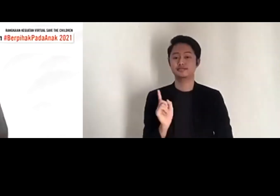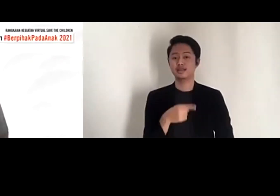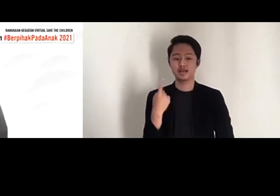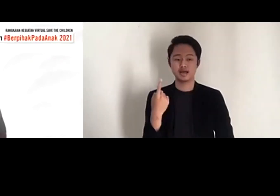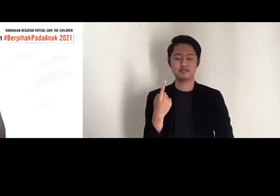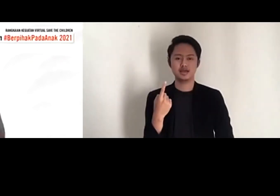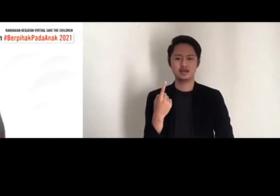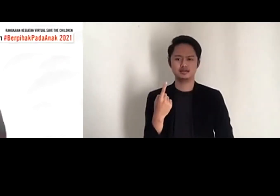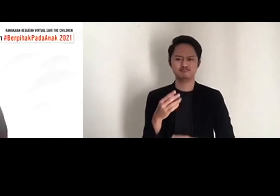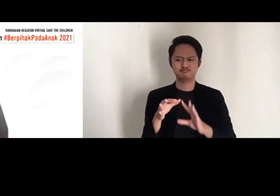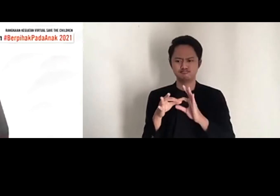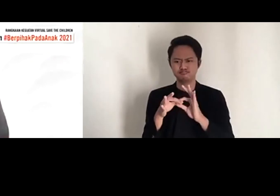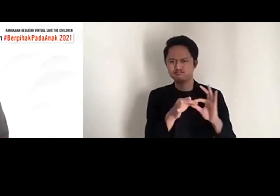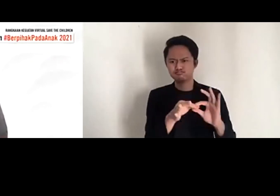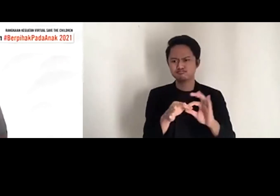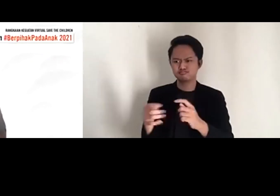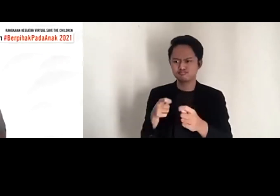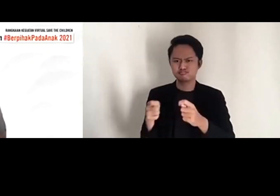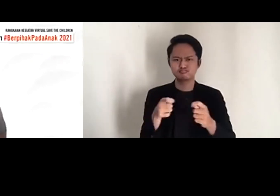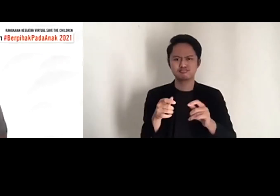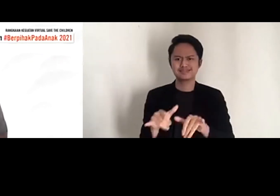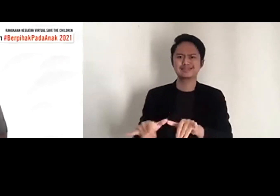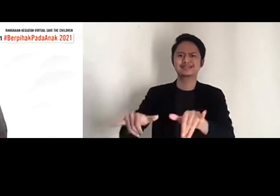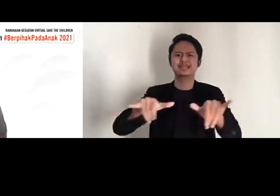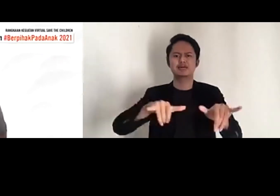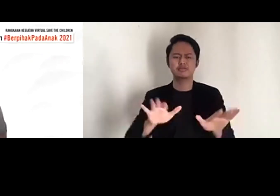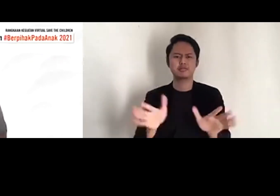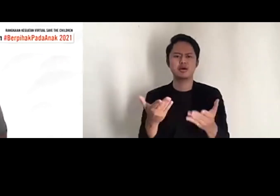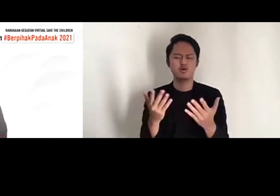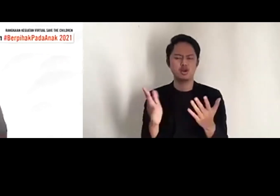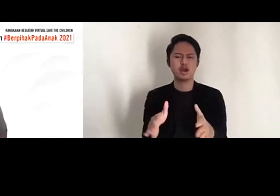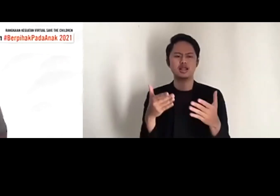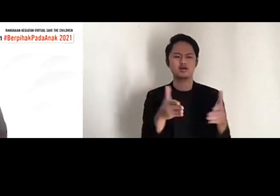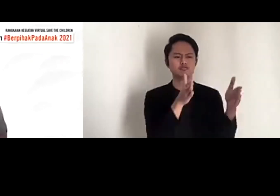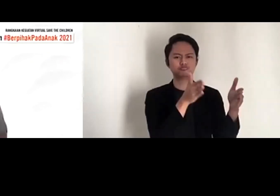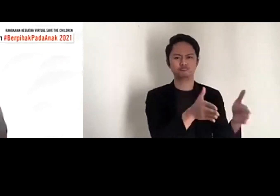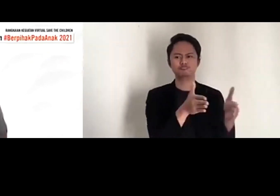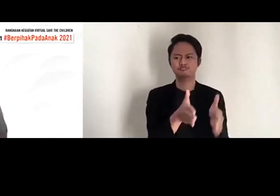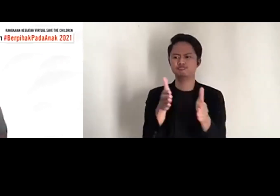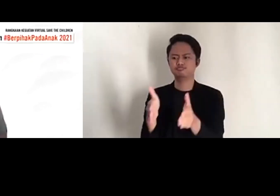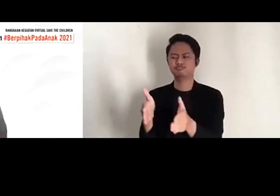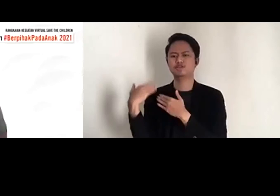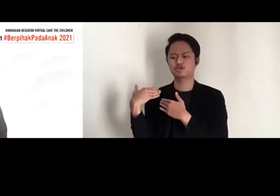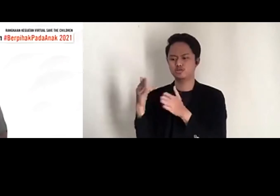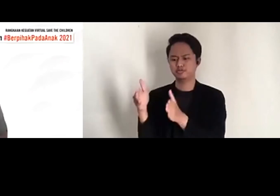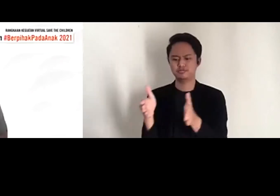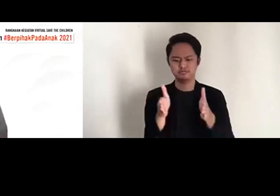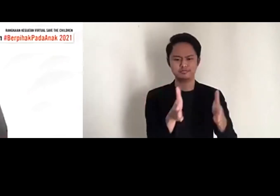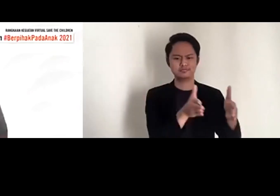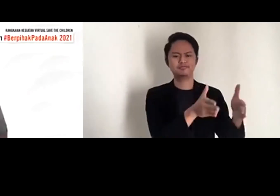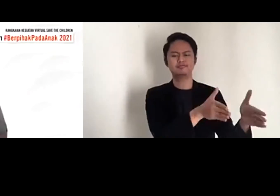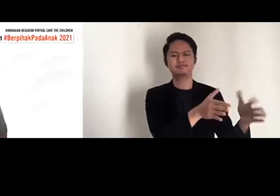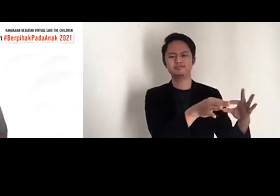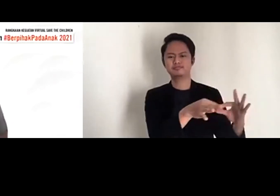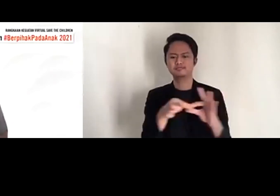membangun koordinasi dengan stakeholder atau lintas sektor di Kabupaten Kupang untuk